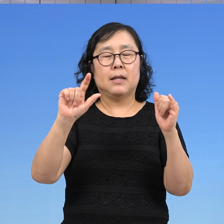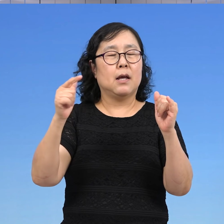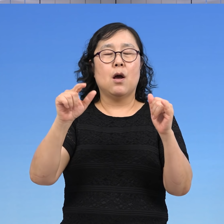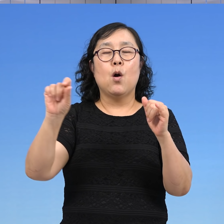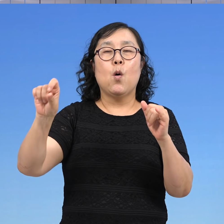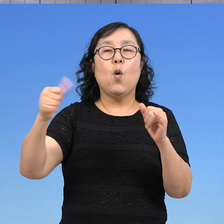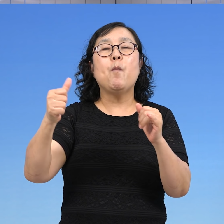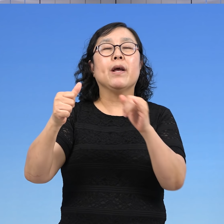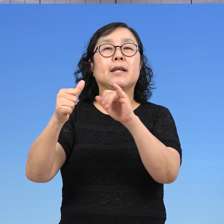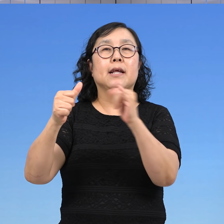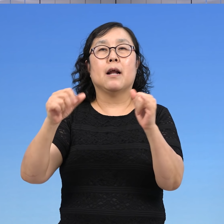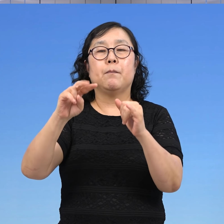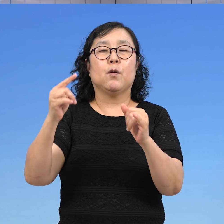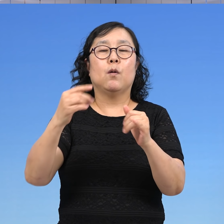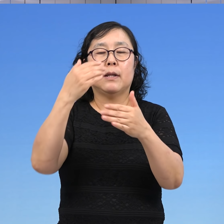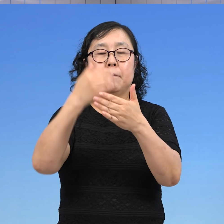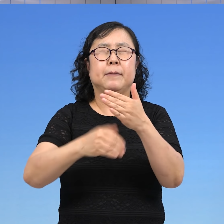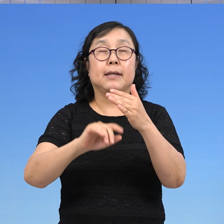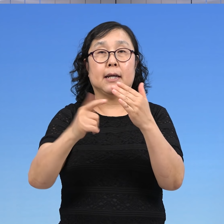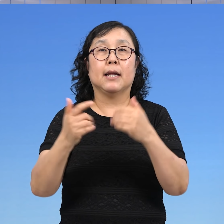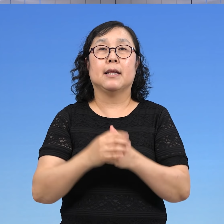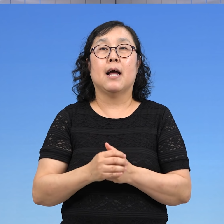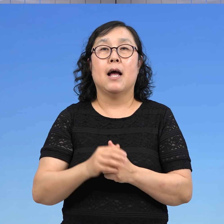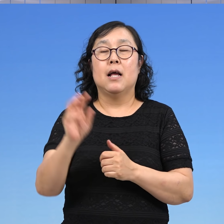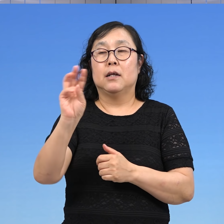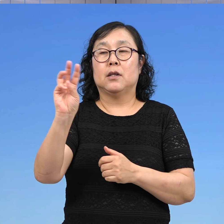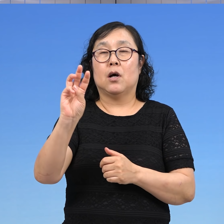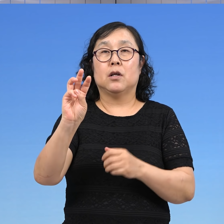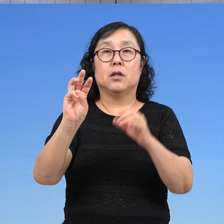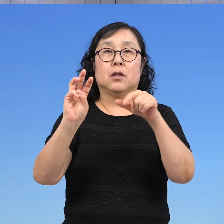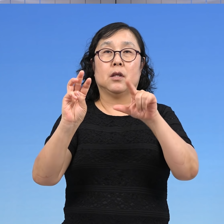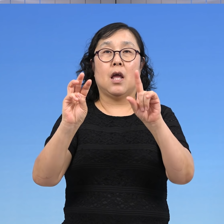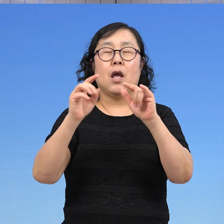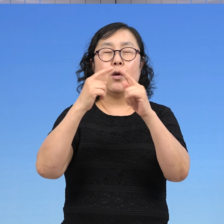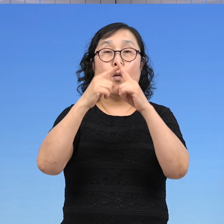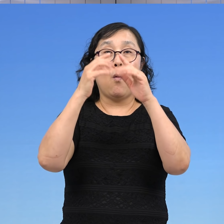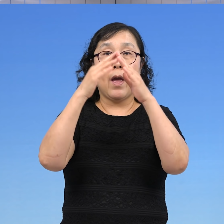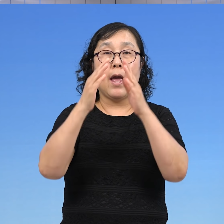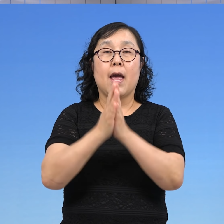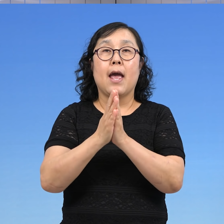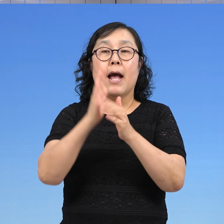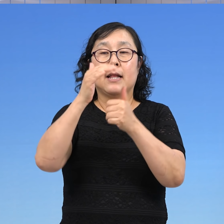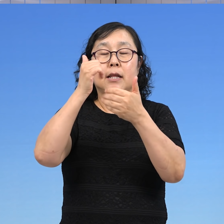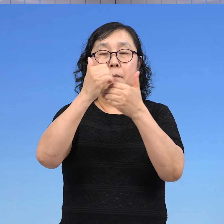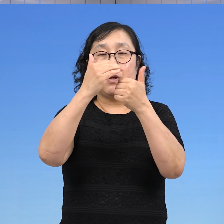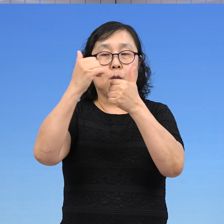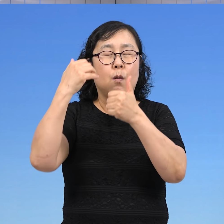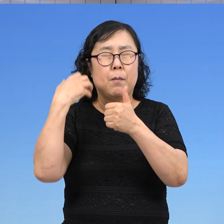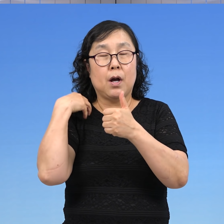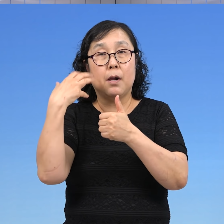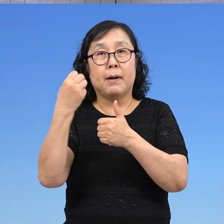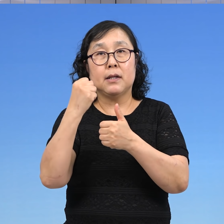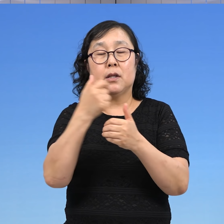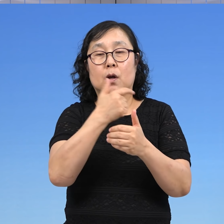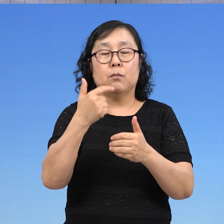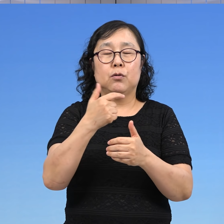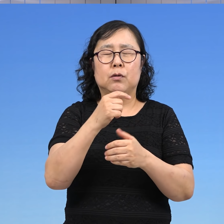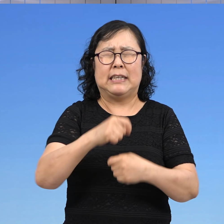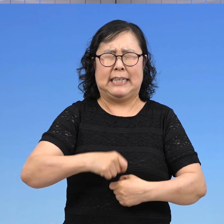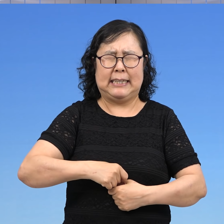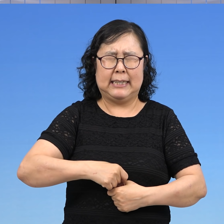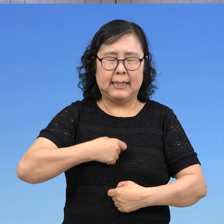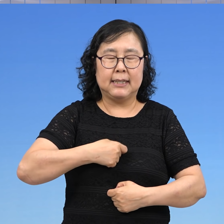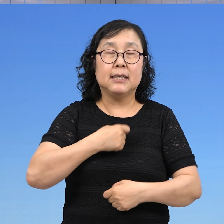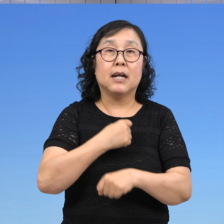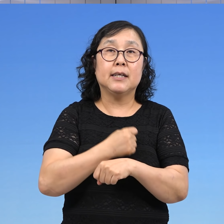100명도 안 남을 것 같다 서러움 게 교회의 너무너무 하나님의 이 소명을 받은 너무 난